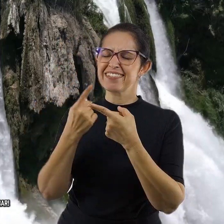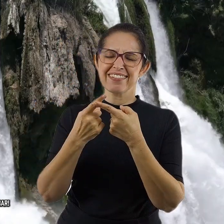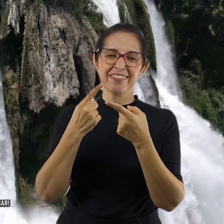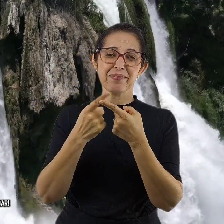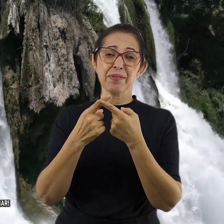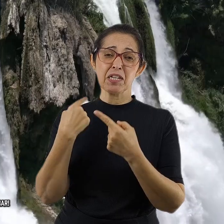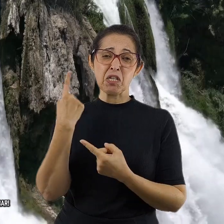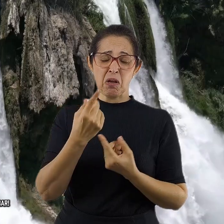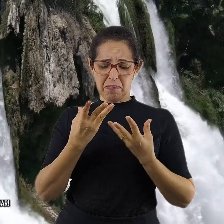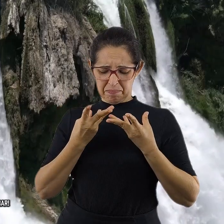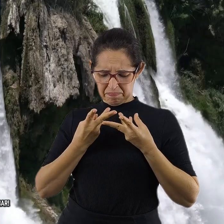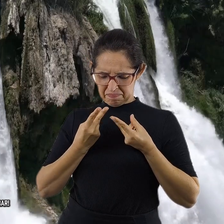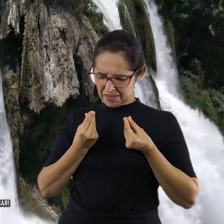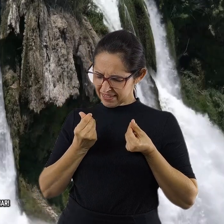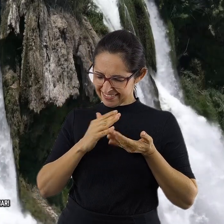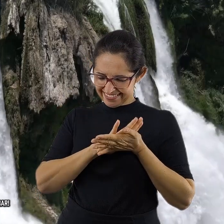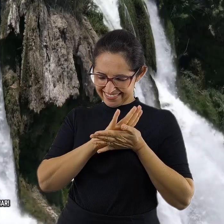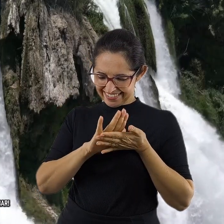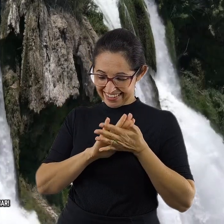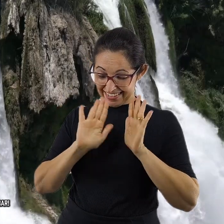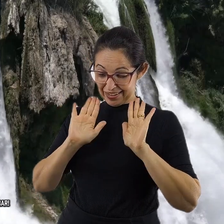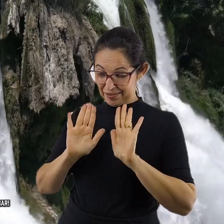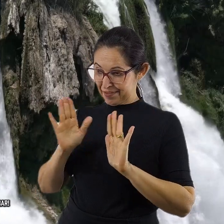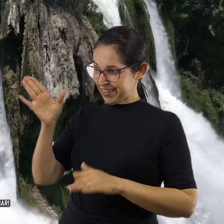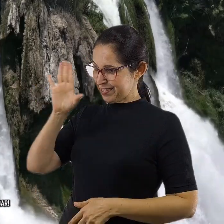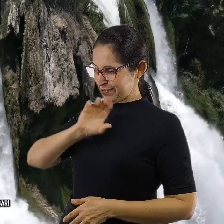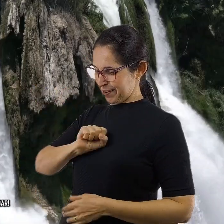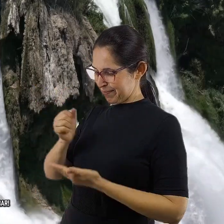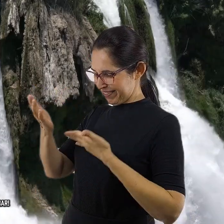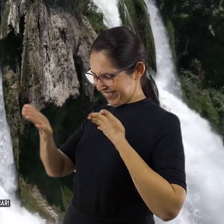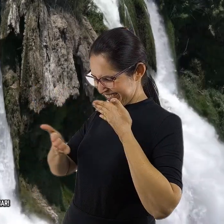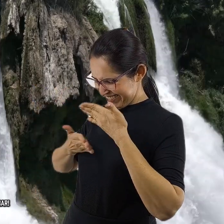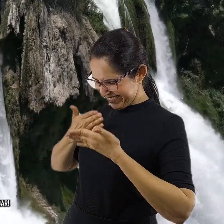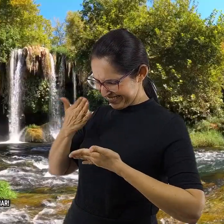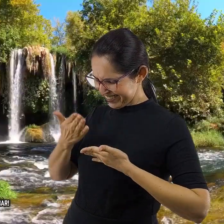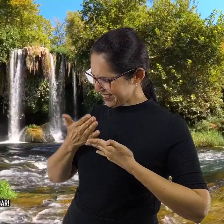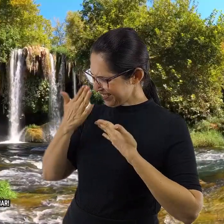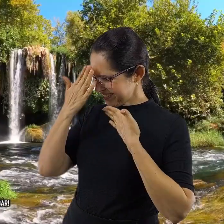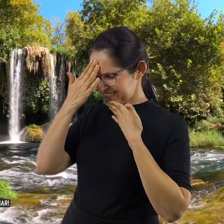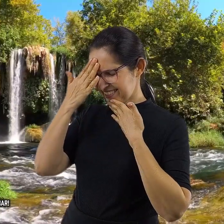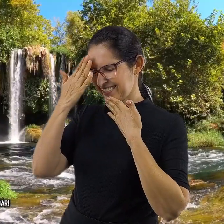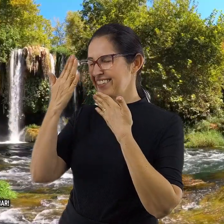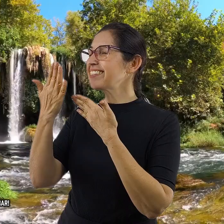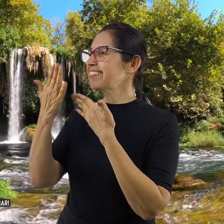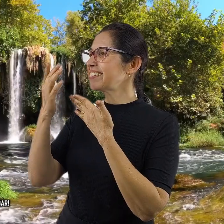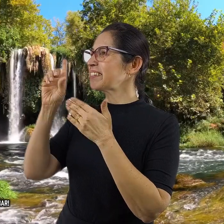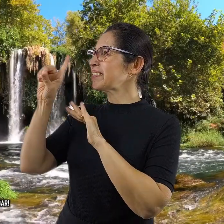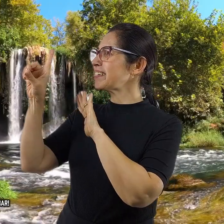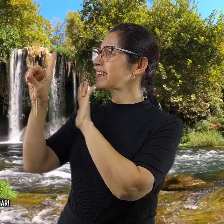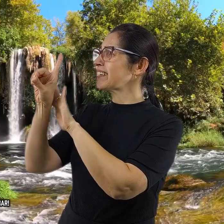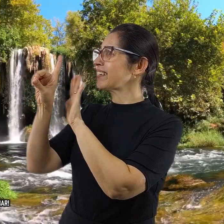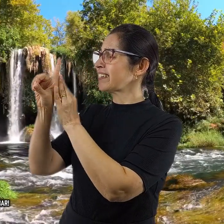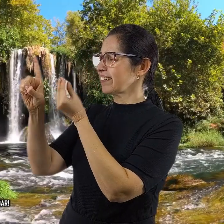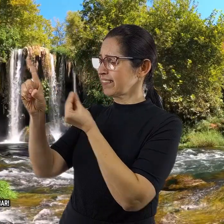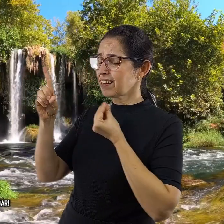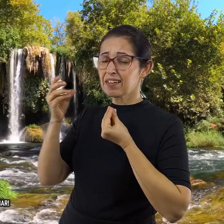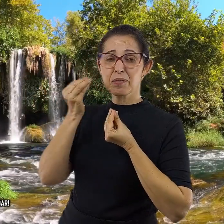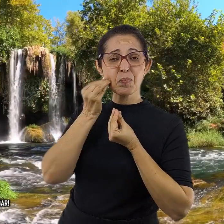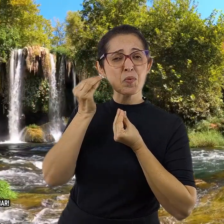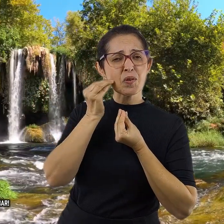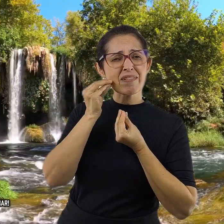E mesmo não sendo merecedores, o teu grande amor nos alcançou. Senhor Deus, o Senhor é aquele que nos dá